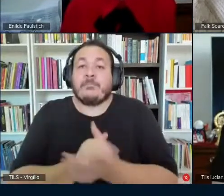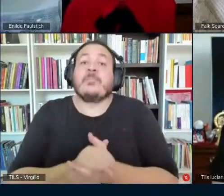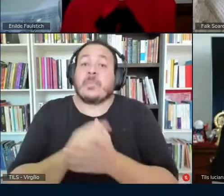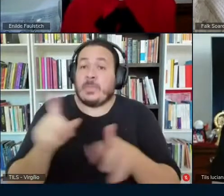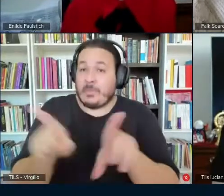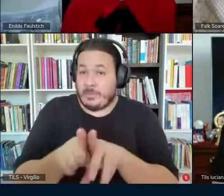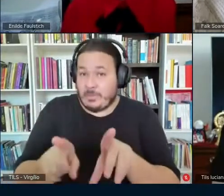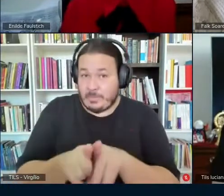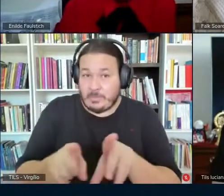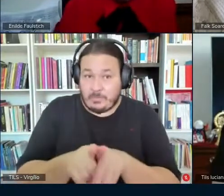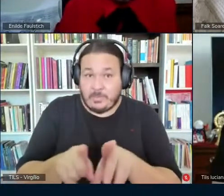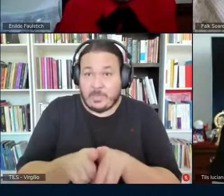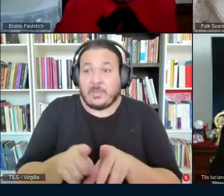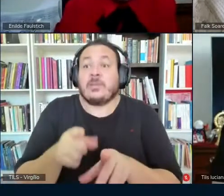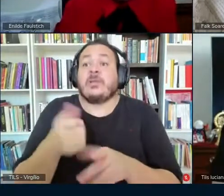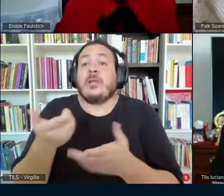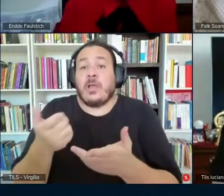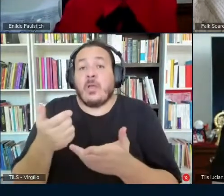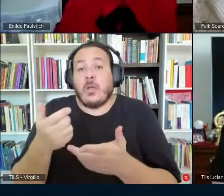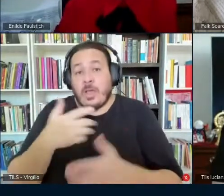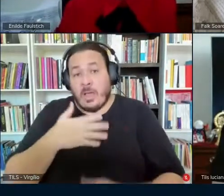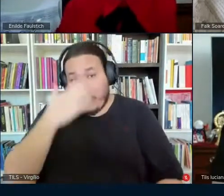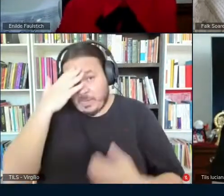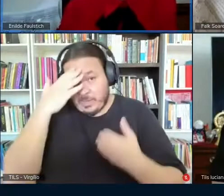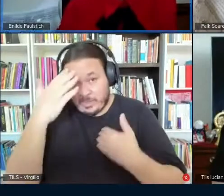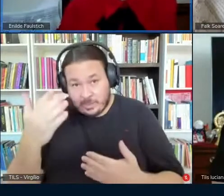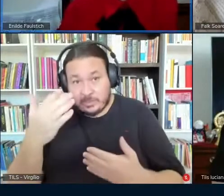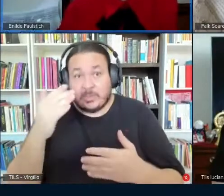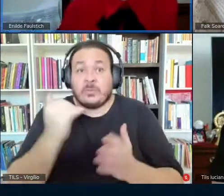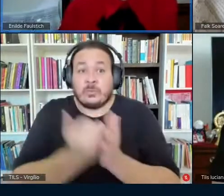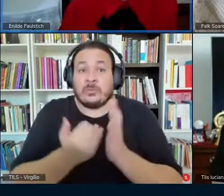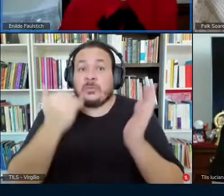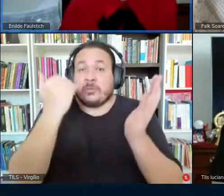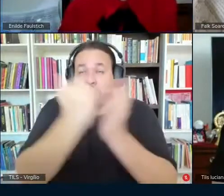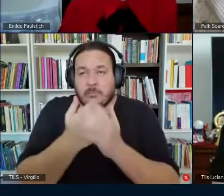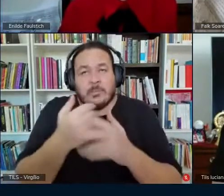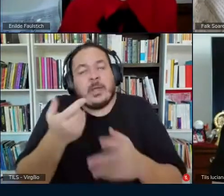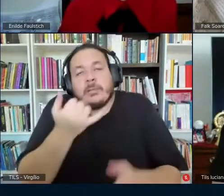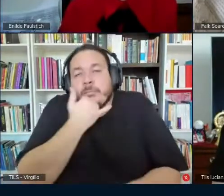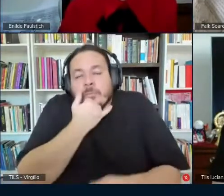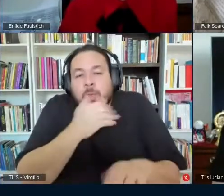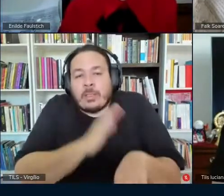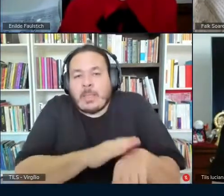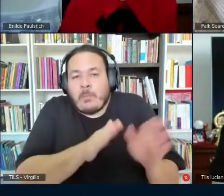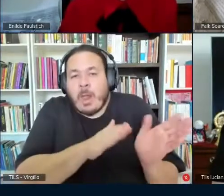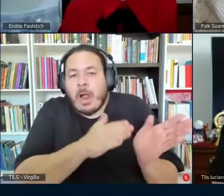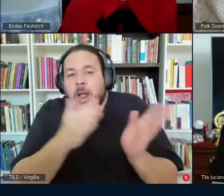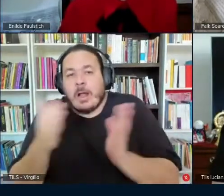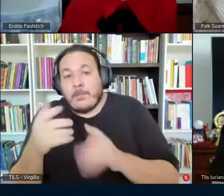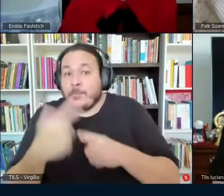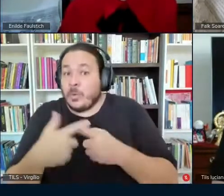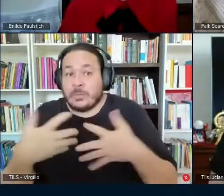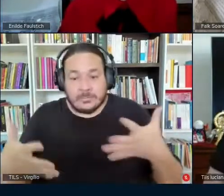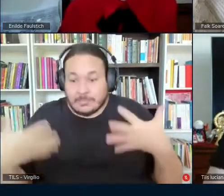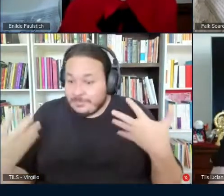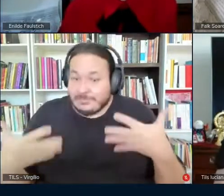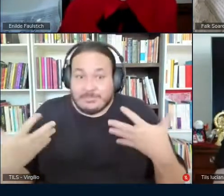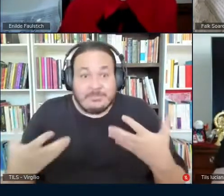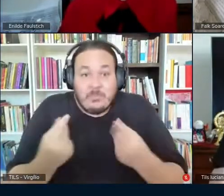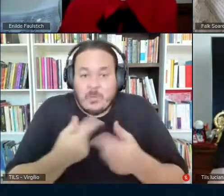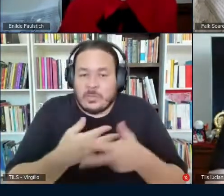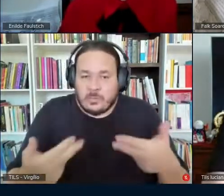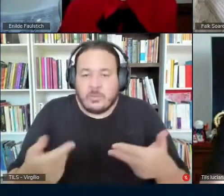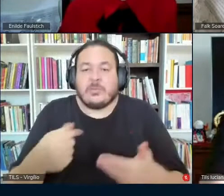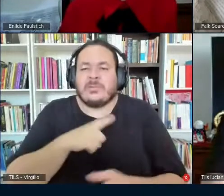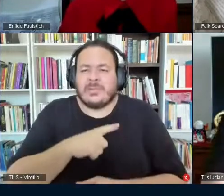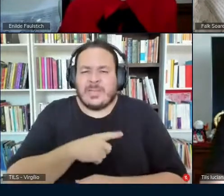agradeço demais a oportunidade, desculpa se eu passei do tempo, mas é porque foi muito empolgante, e eu tenho aqui duas pessoas